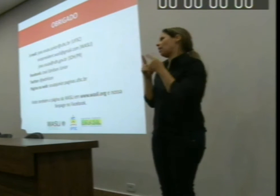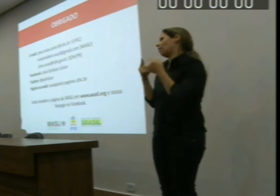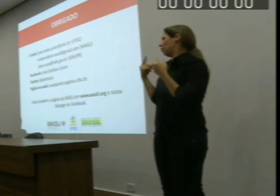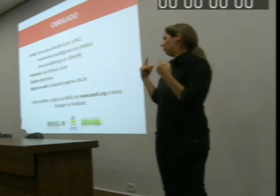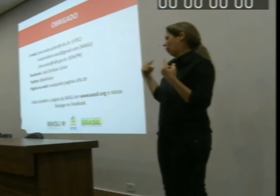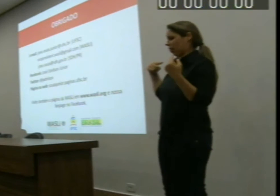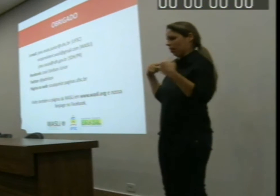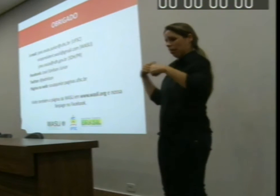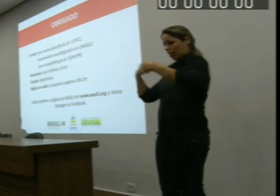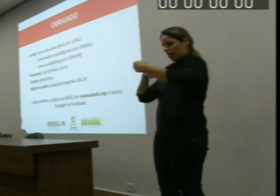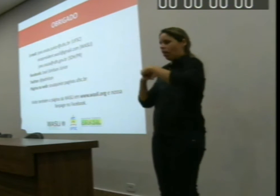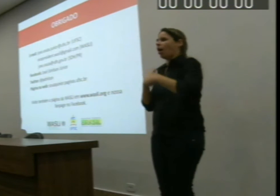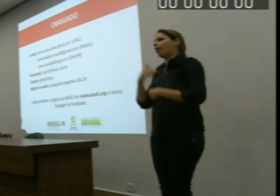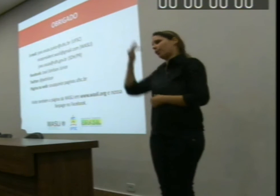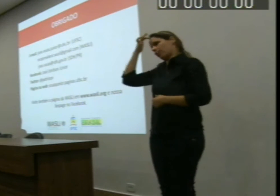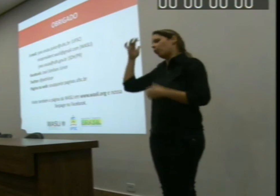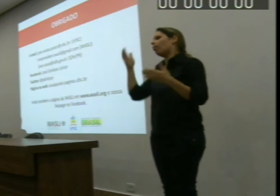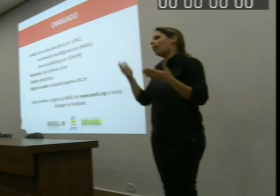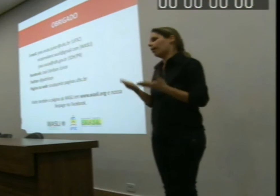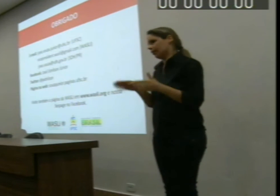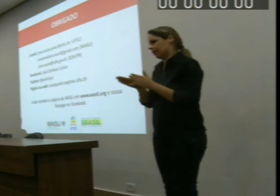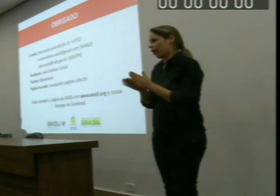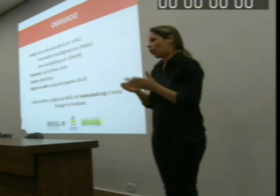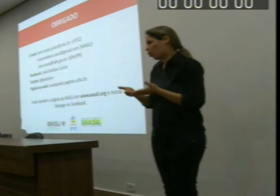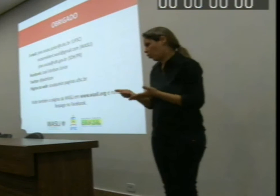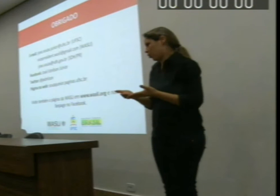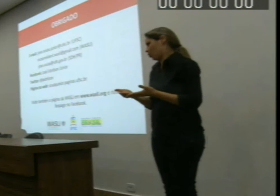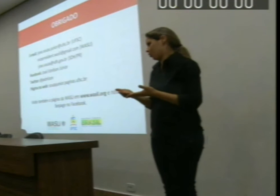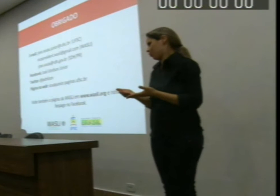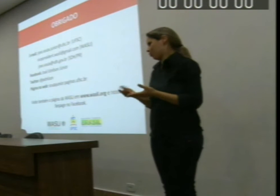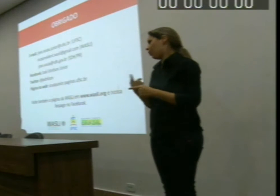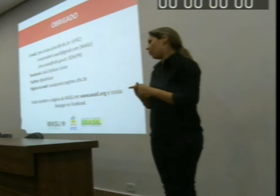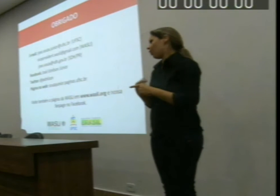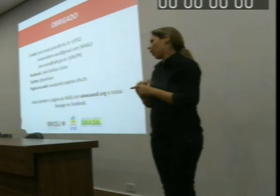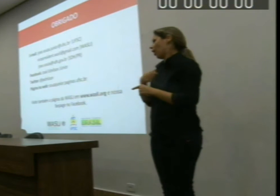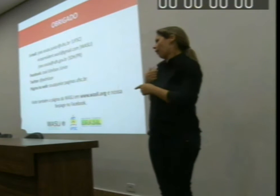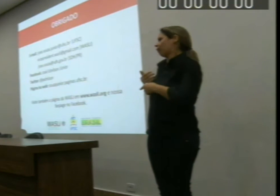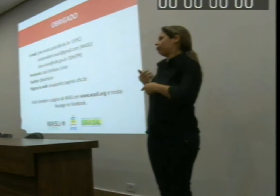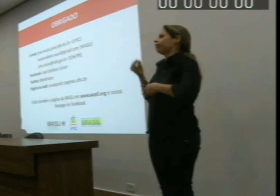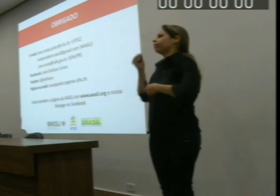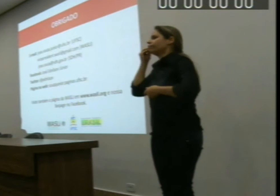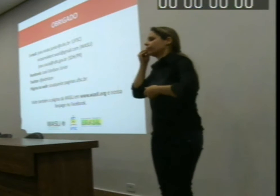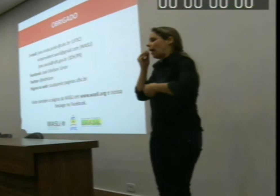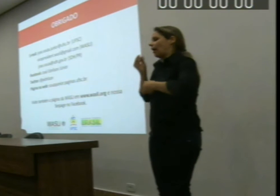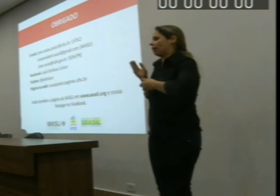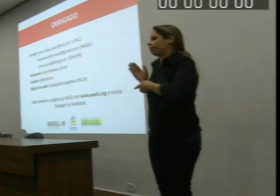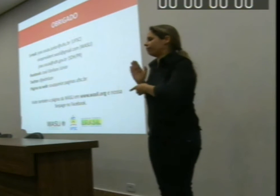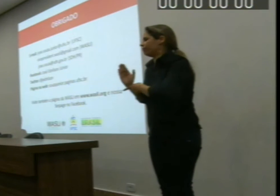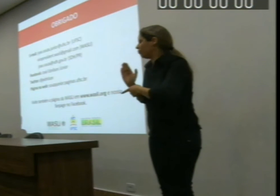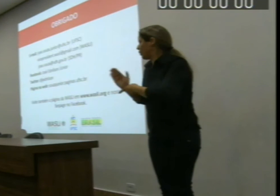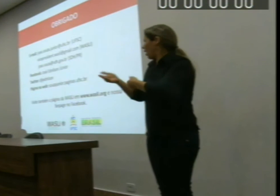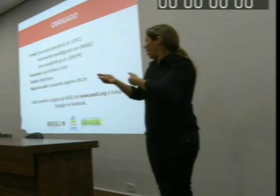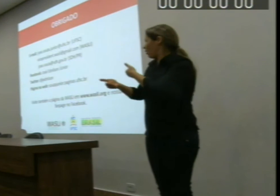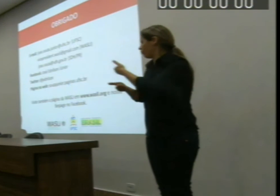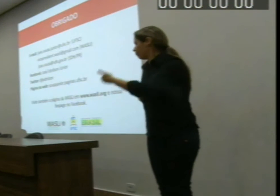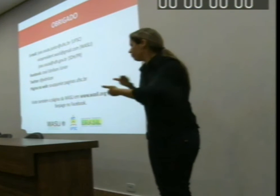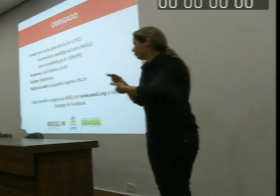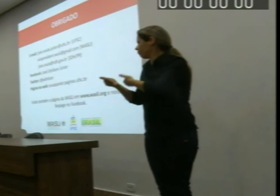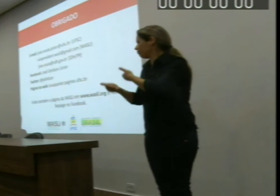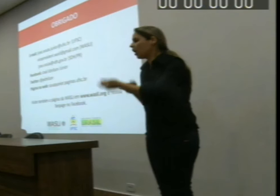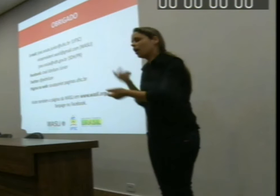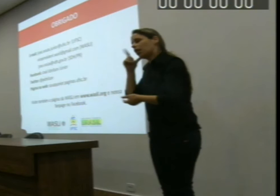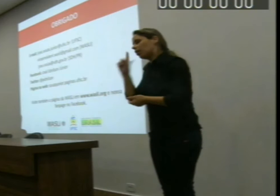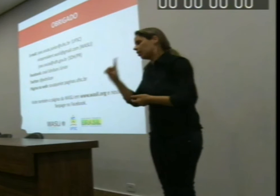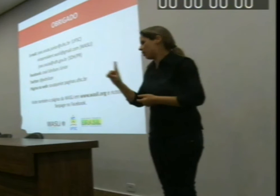tô tô passando até hoje por ter mexido nisso mas são exceções exceções